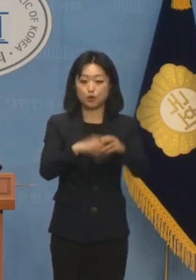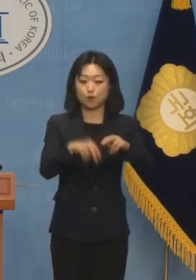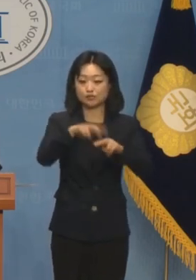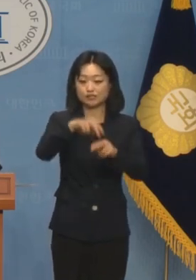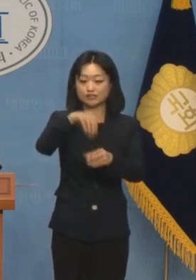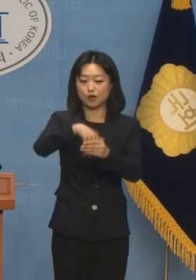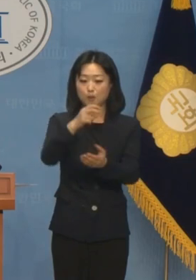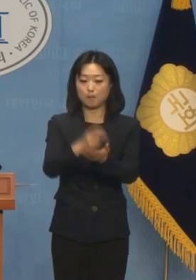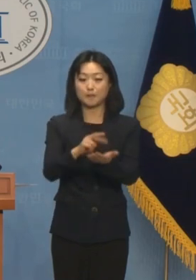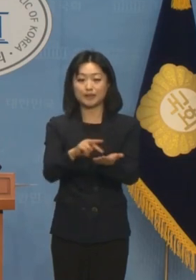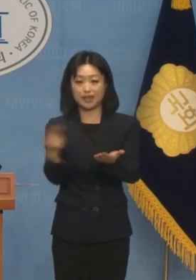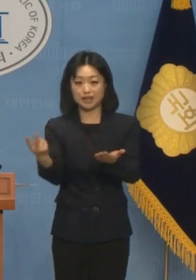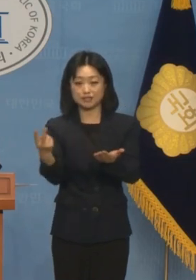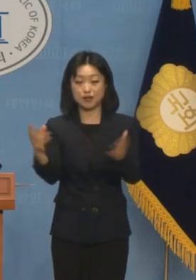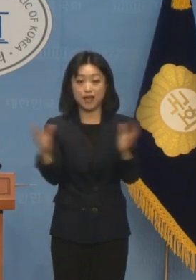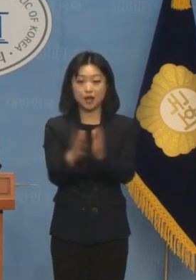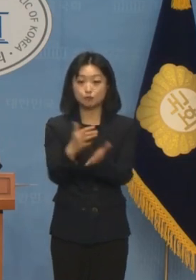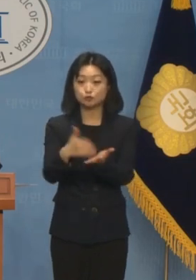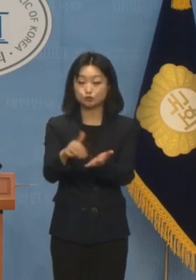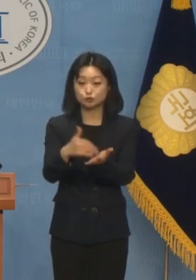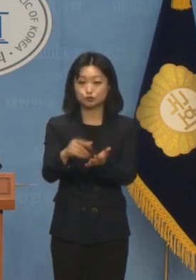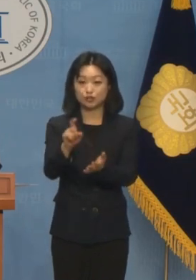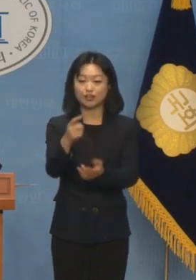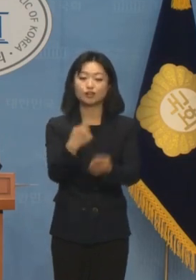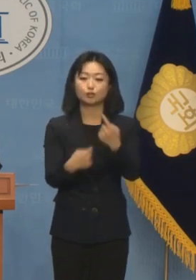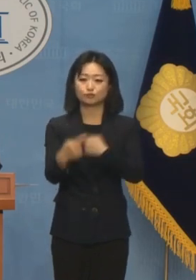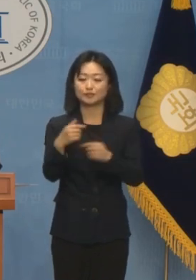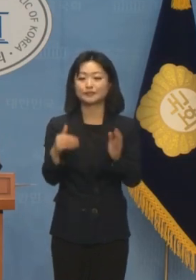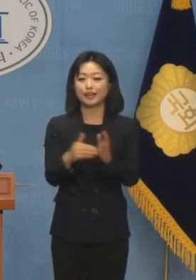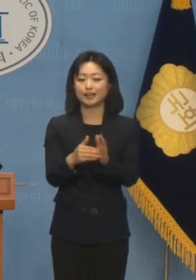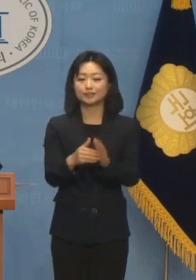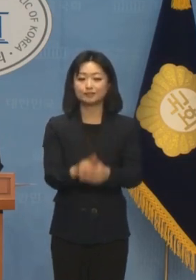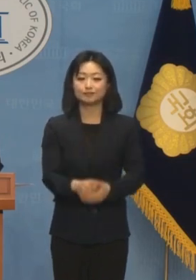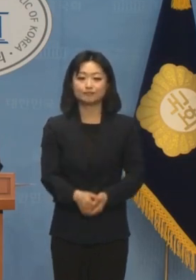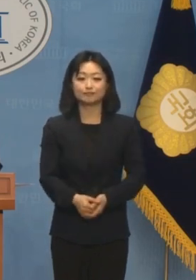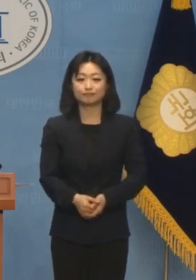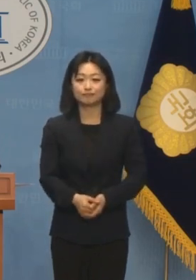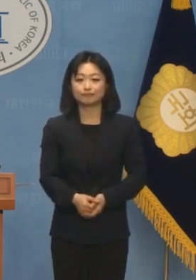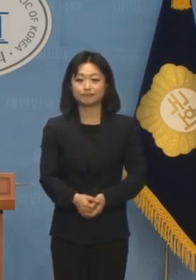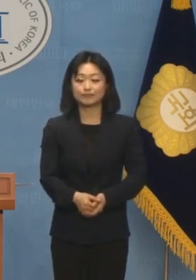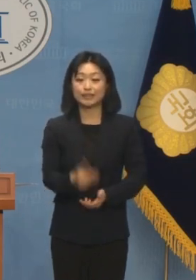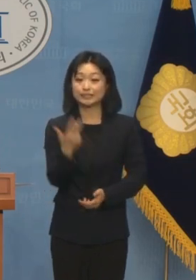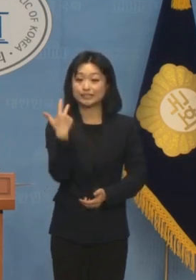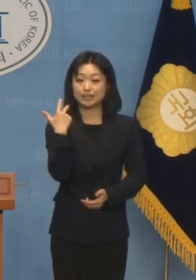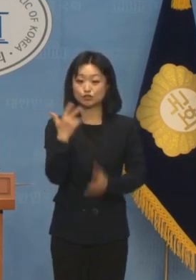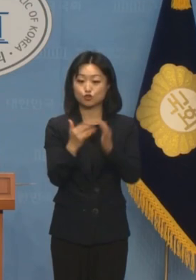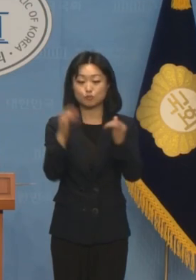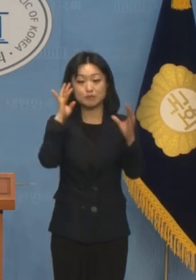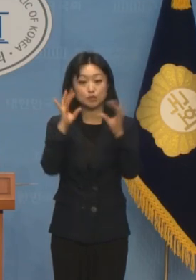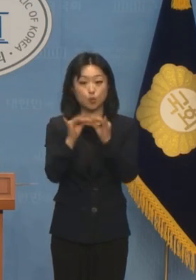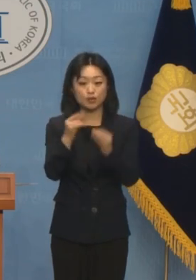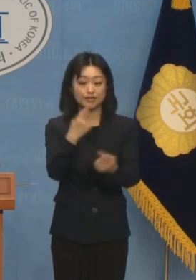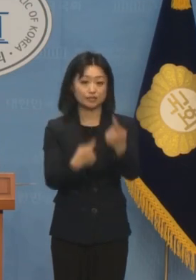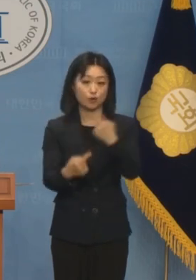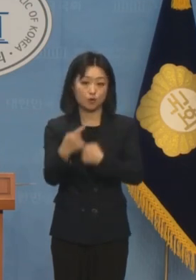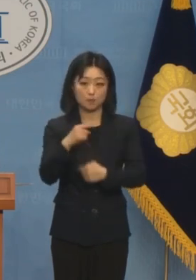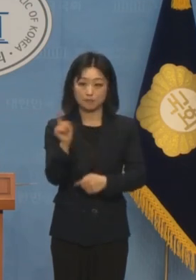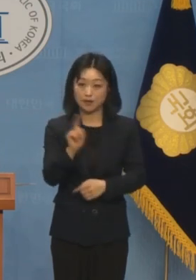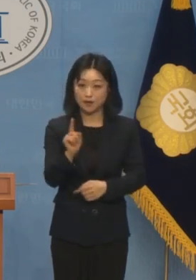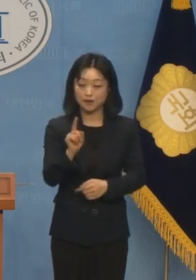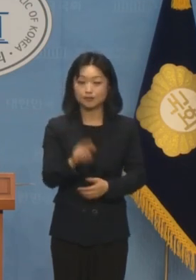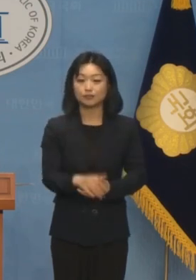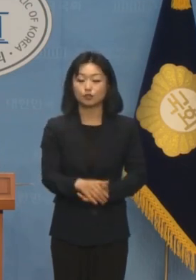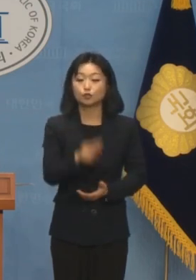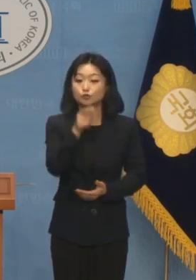공직선거법 개정안 등 법률안 총 10건이 접수되었습니다. 지난주 국민동의청원 현황입니다.